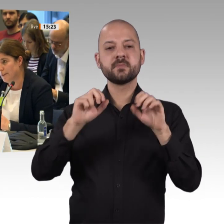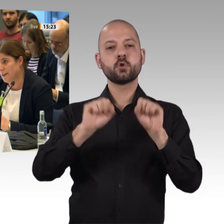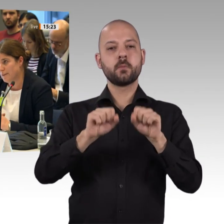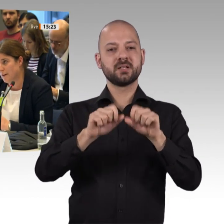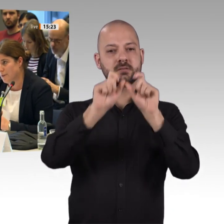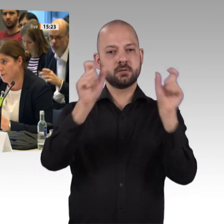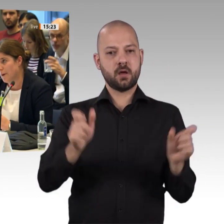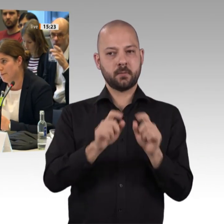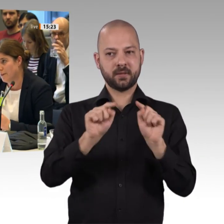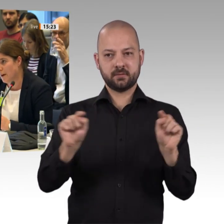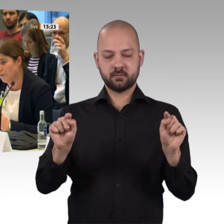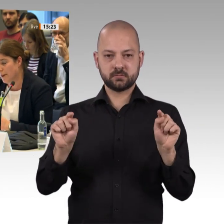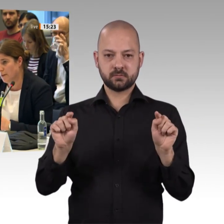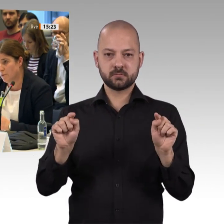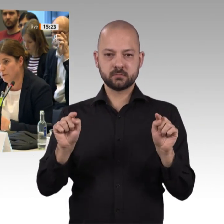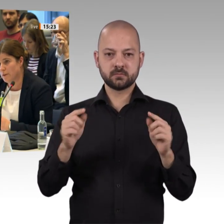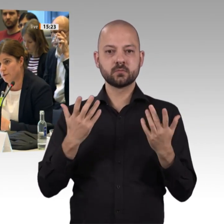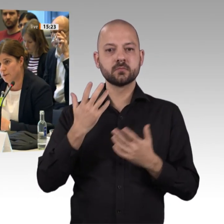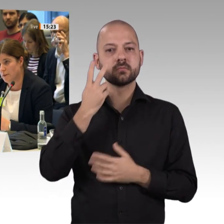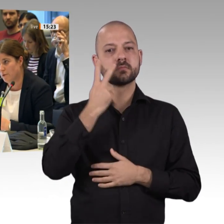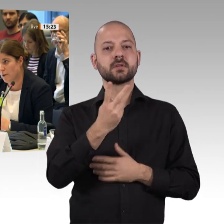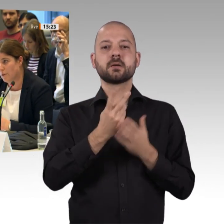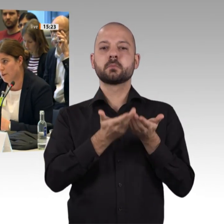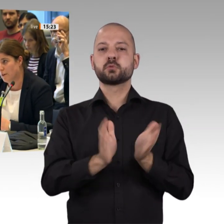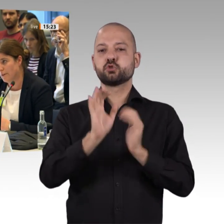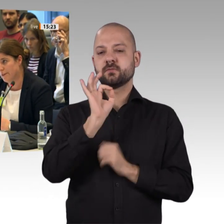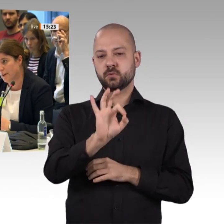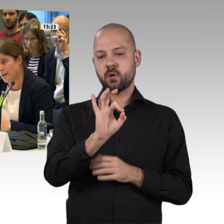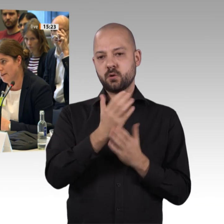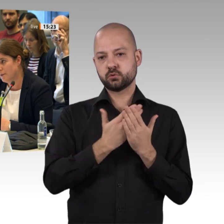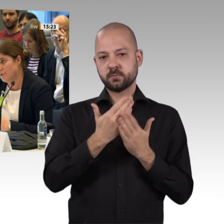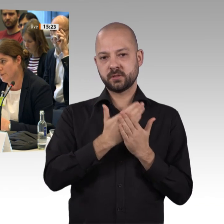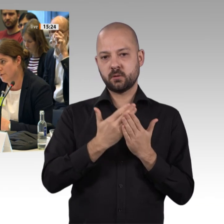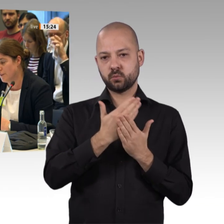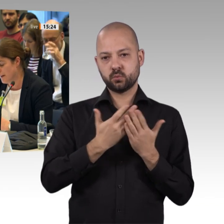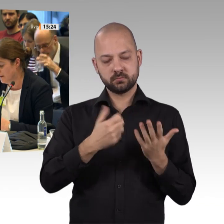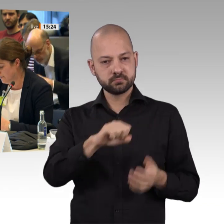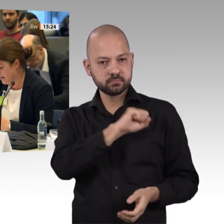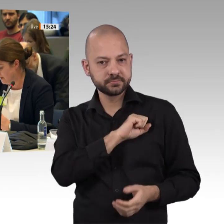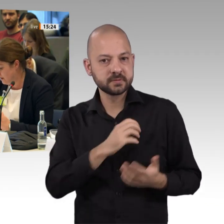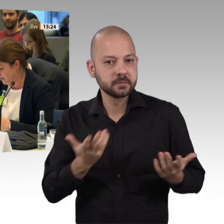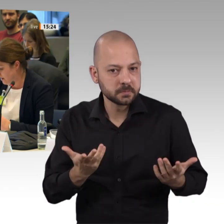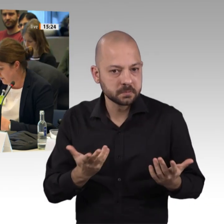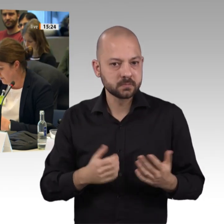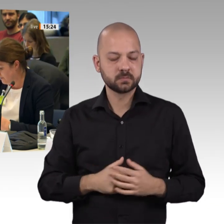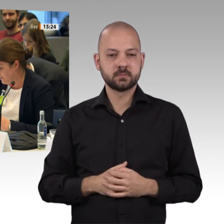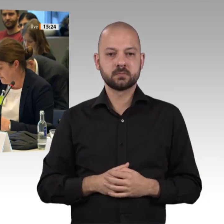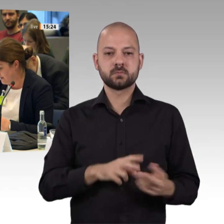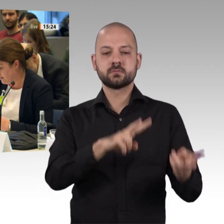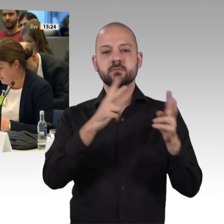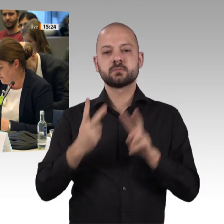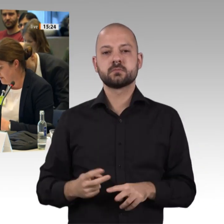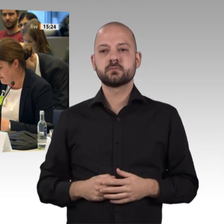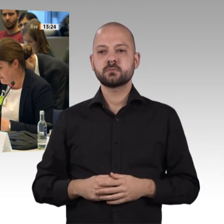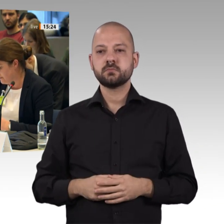und den Kreis der Leistungsberechtigten auswerten, dann müssten definitiv auch die Träger der Eingliederungshilfe beteiligt werden. Wir